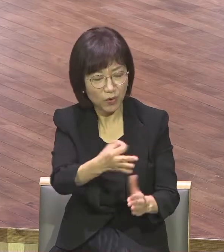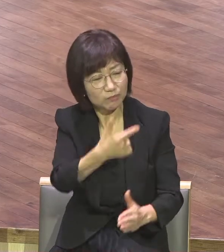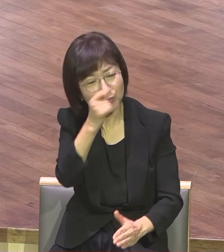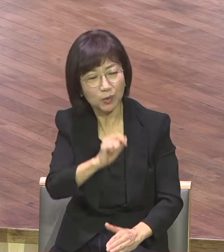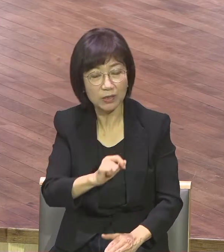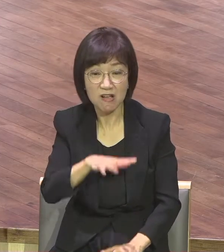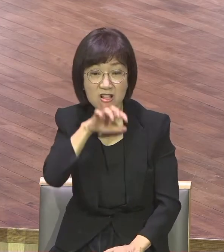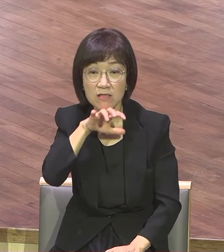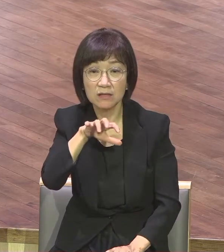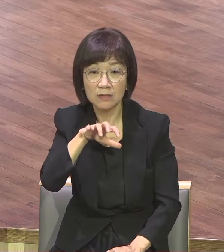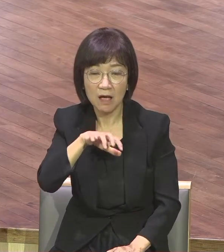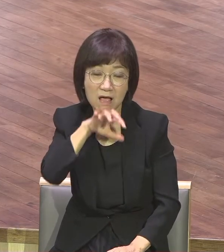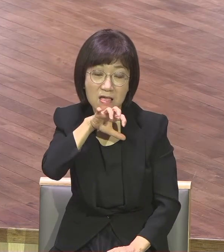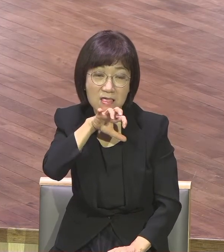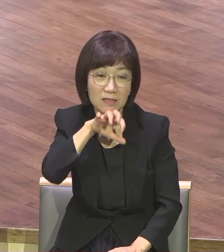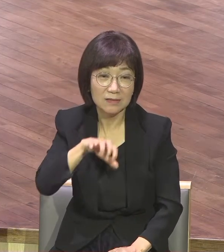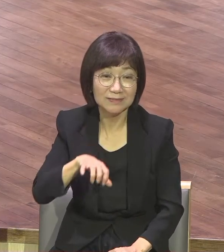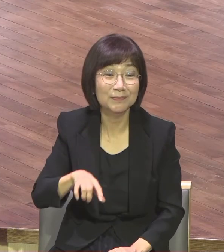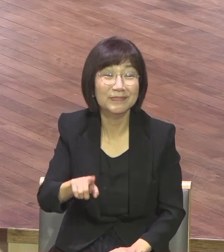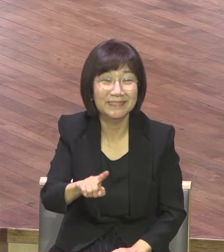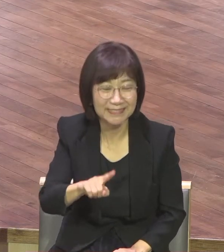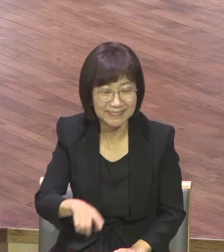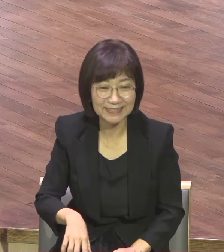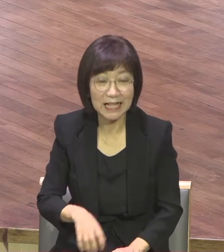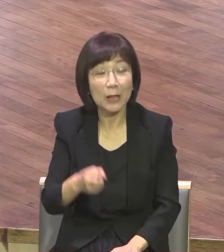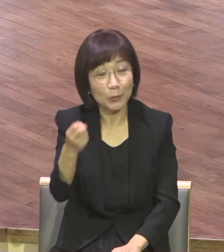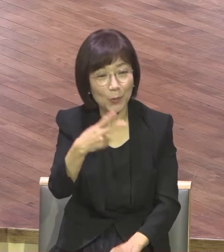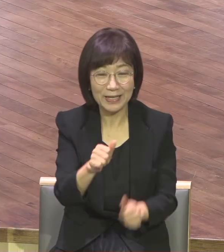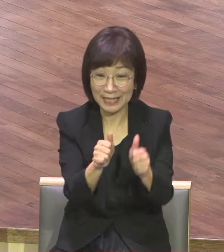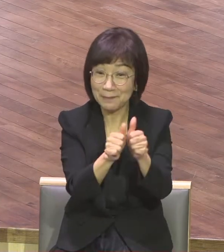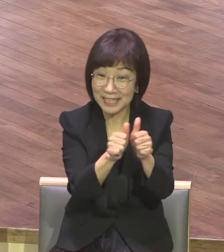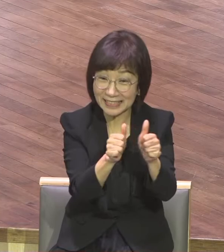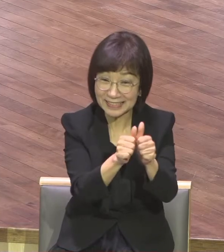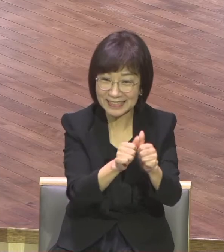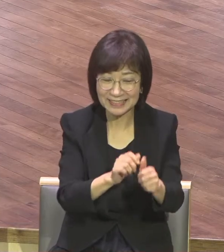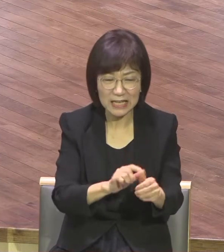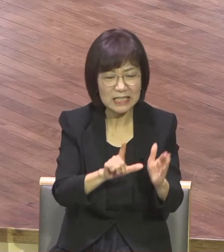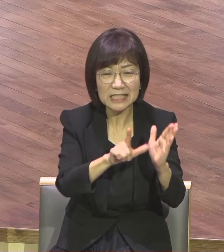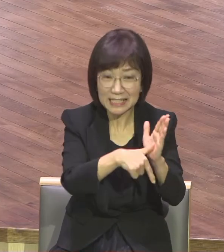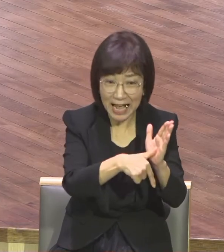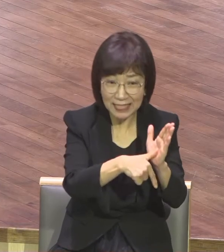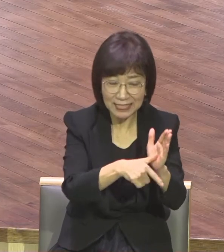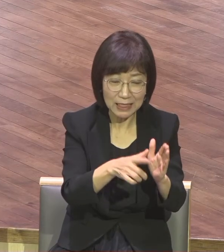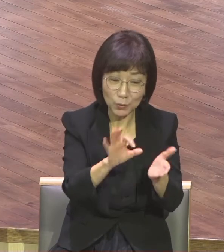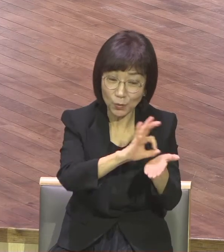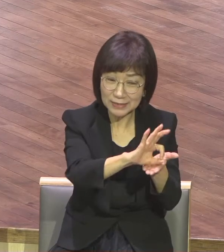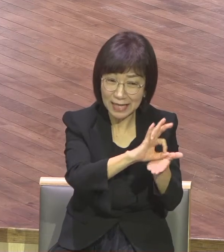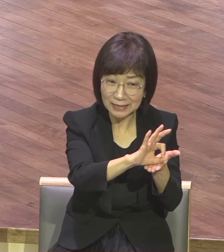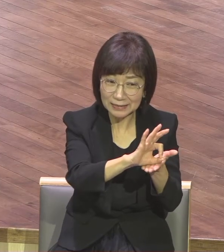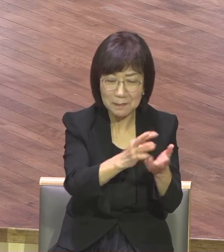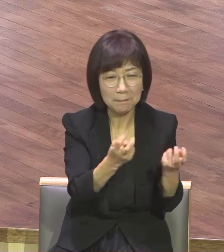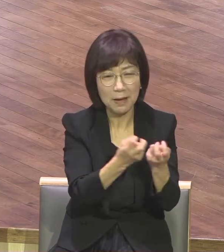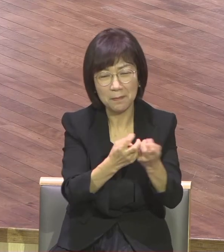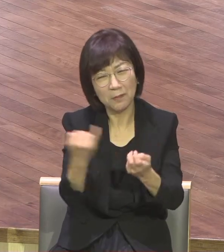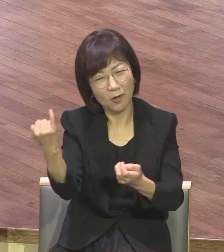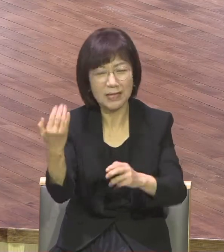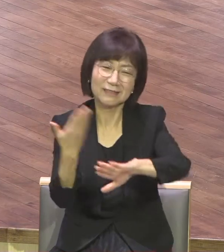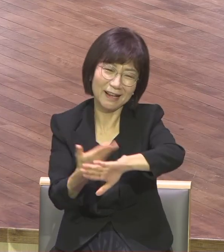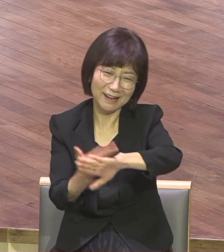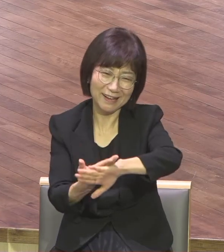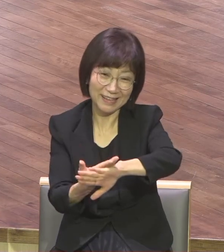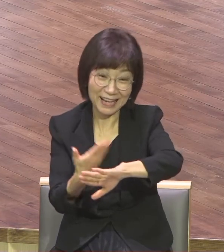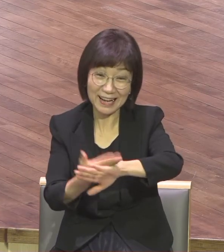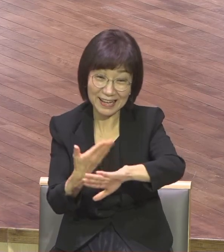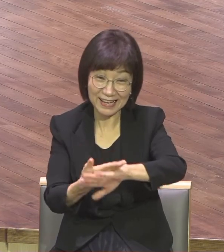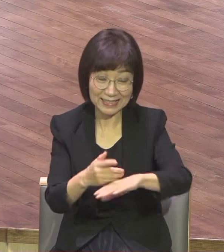그 정도가 아니요. 뭐 조금 어떻게 남자들 세계는 좀 시간 관리나 물질 관리가 달라요. 남자 세계는 잔남녀 사회성으로